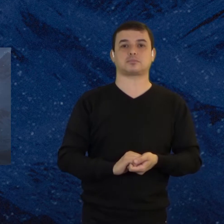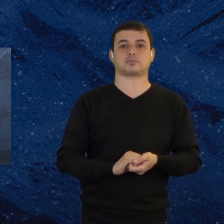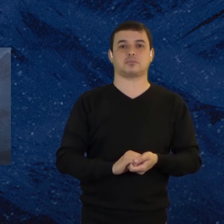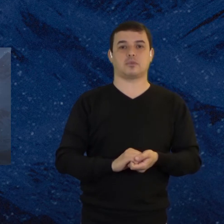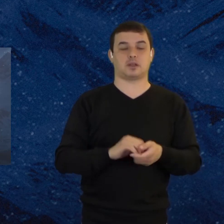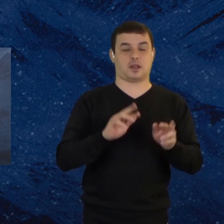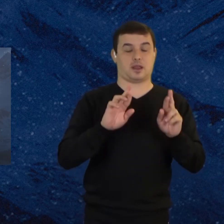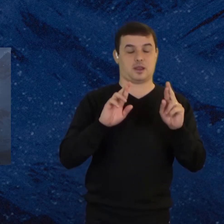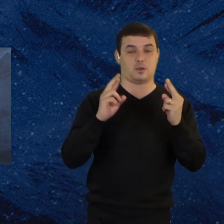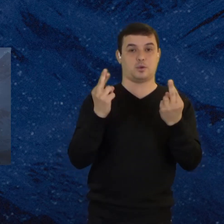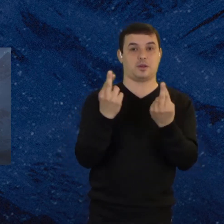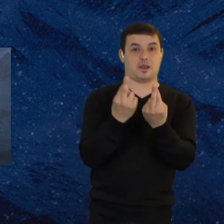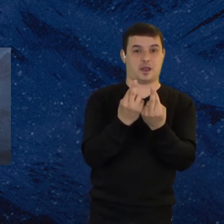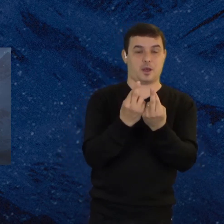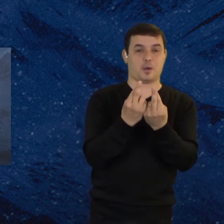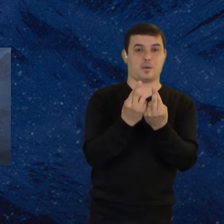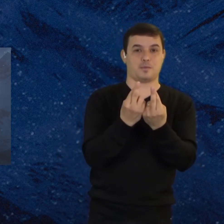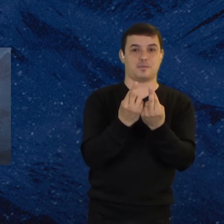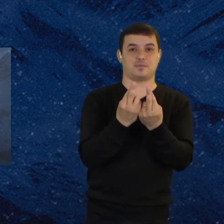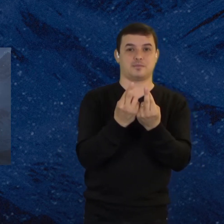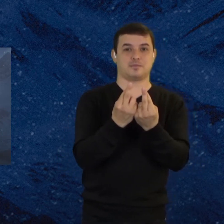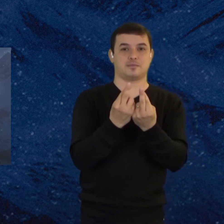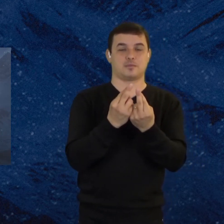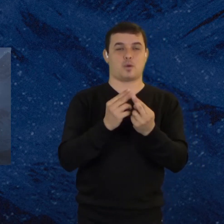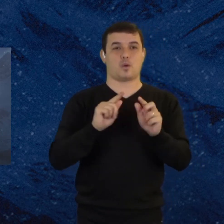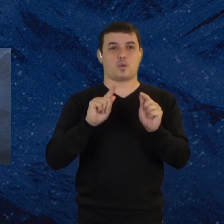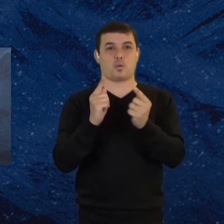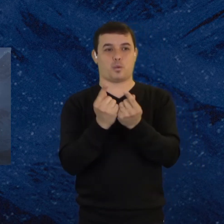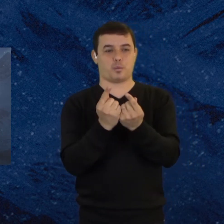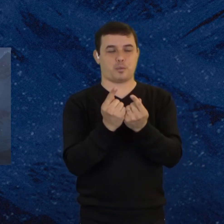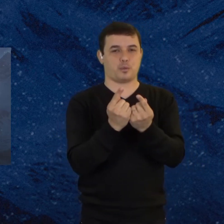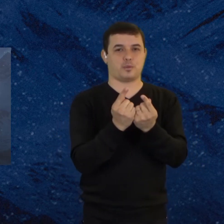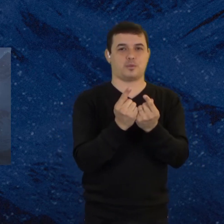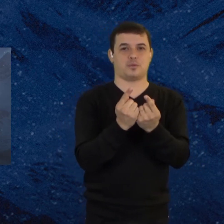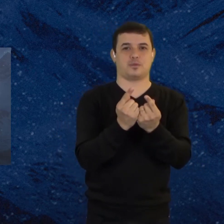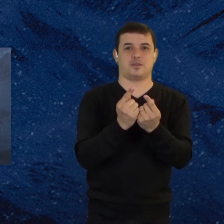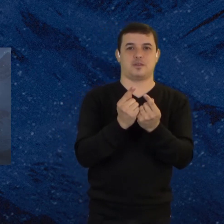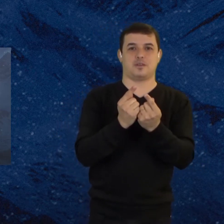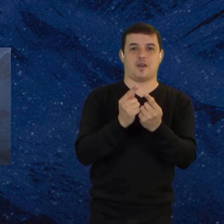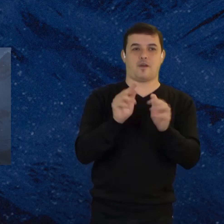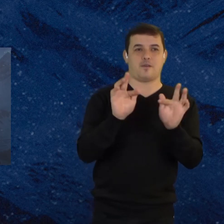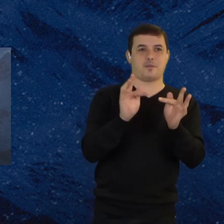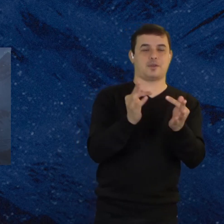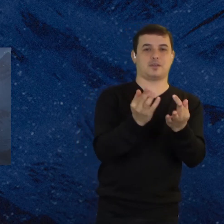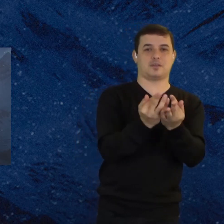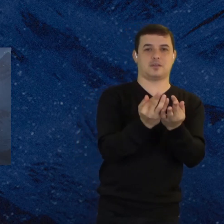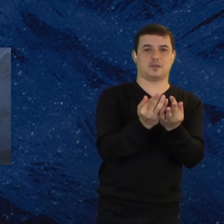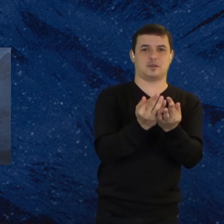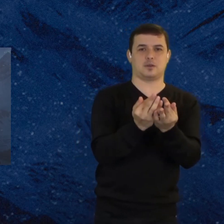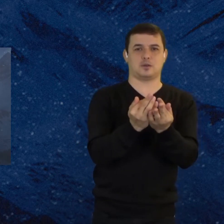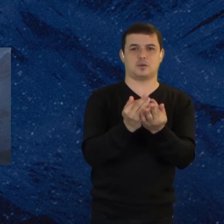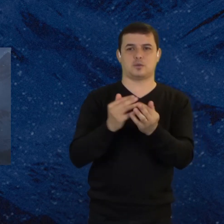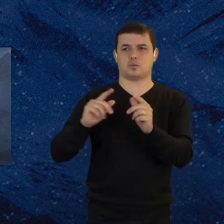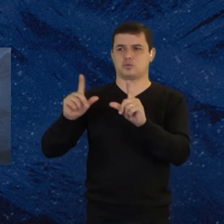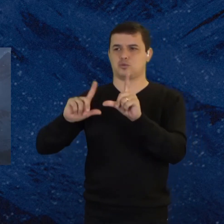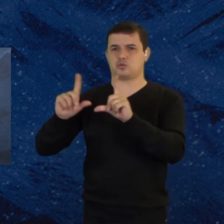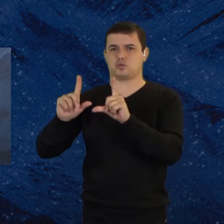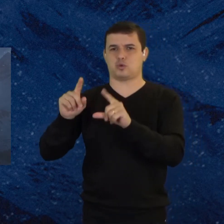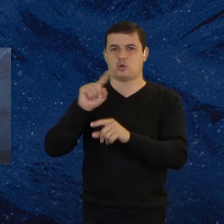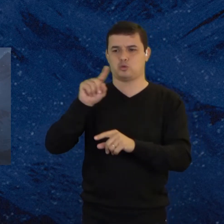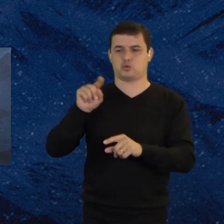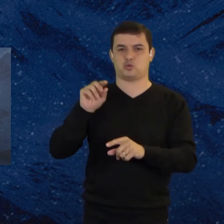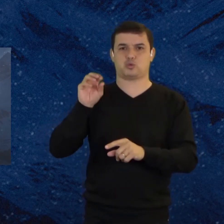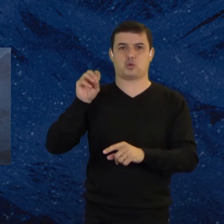familiar? Estamos, à distância. Nós estamos tendo, via Zoom ou algum outro aplicativo,